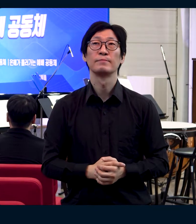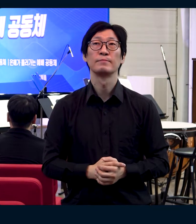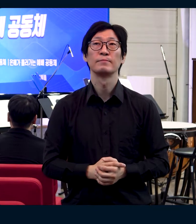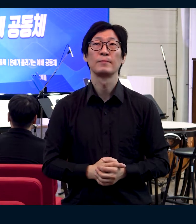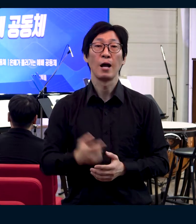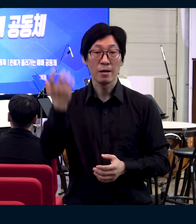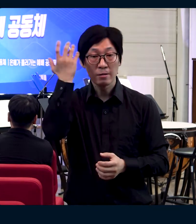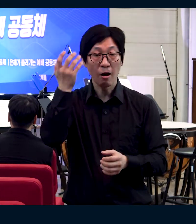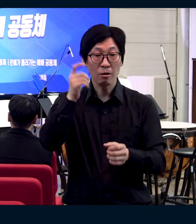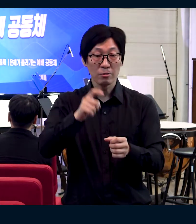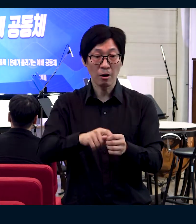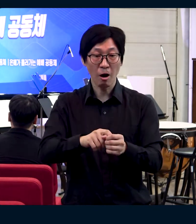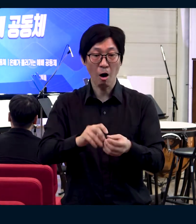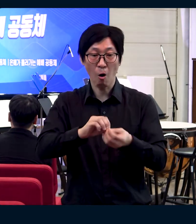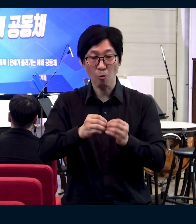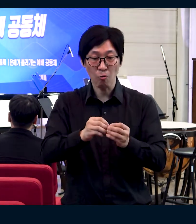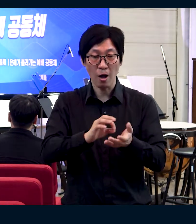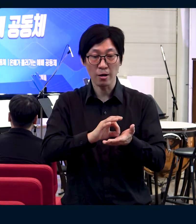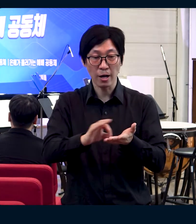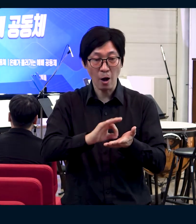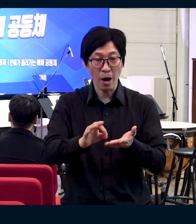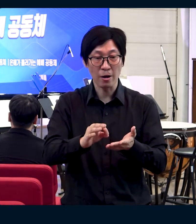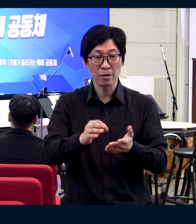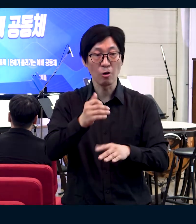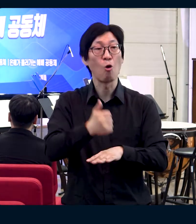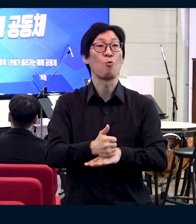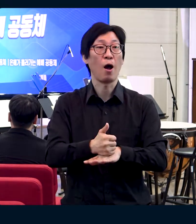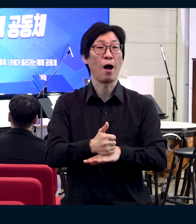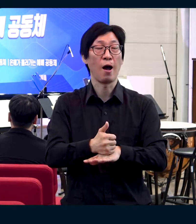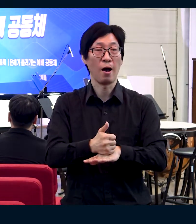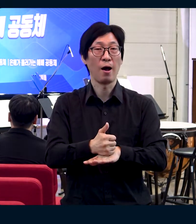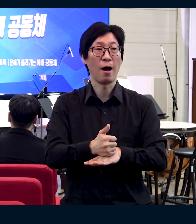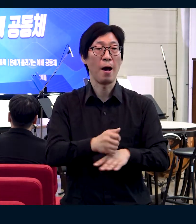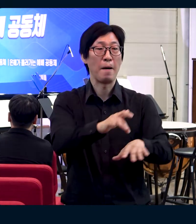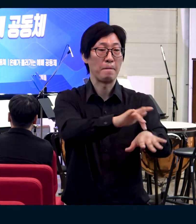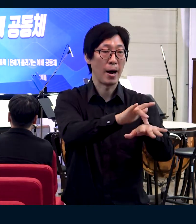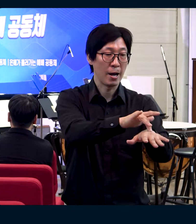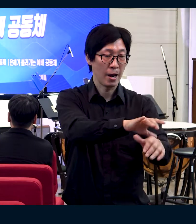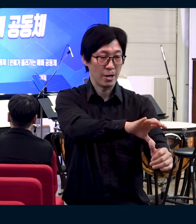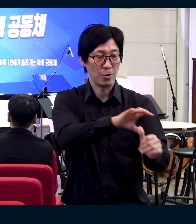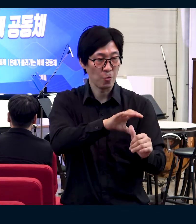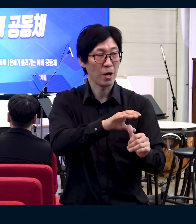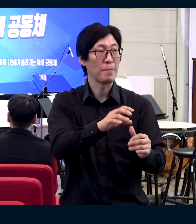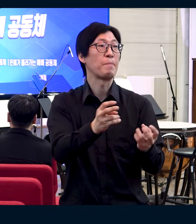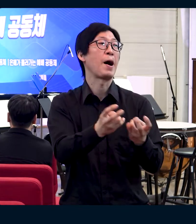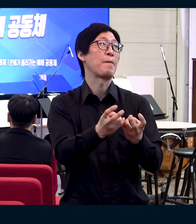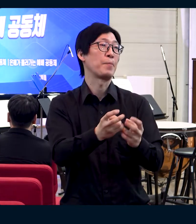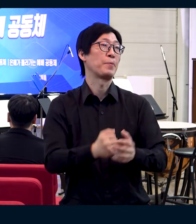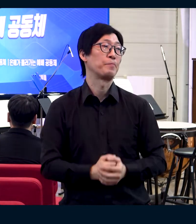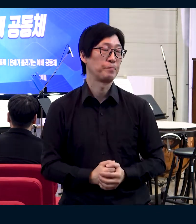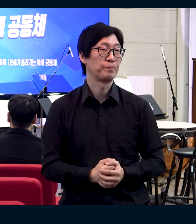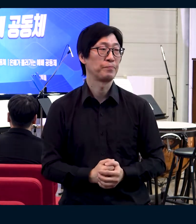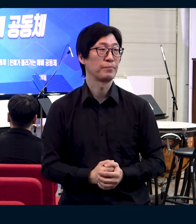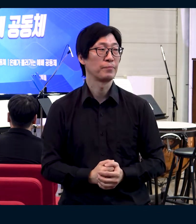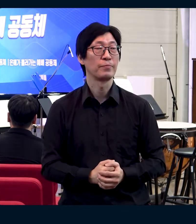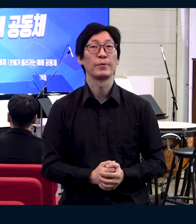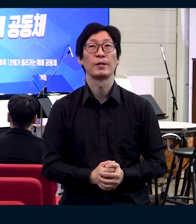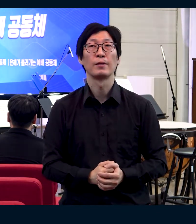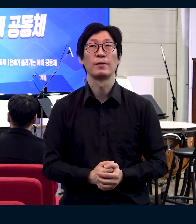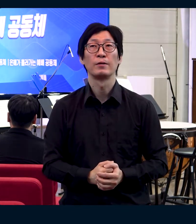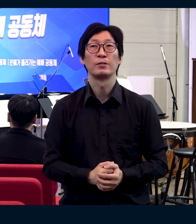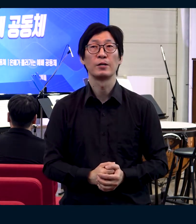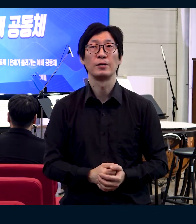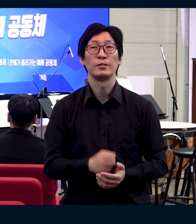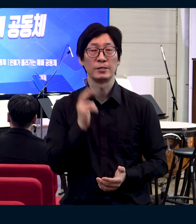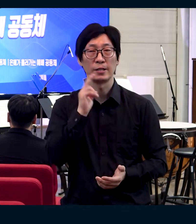그렇습니다. 영적인 편법의 문제는요, 결국 그게 마귀가 이용하는 이용거리가 된다는 면에서 가장